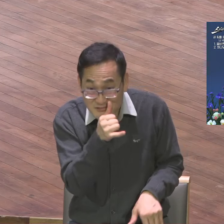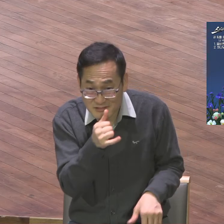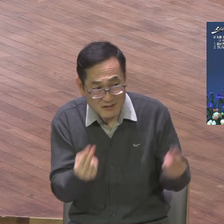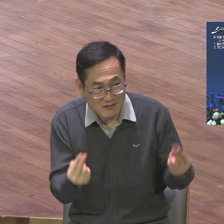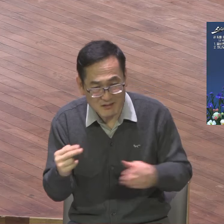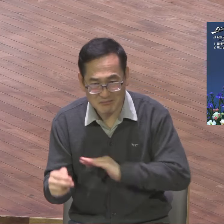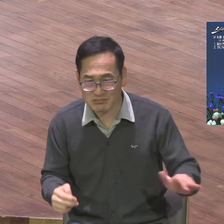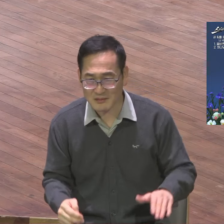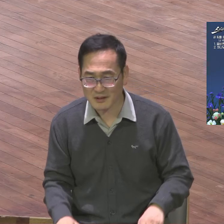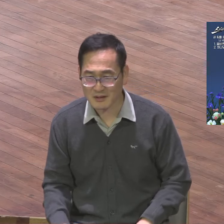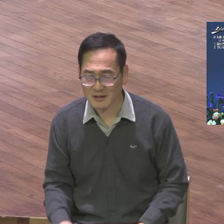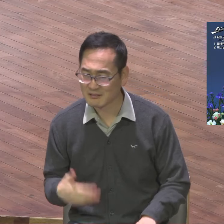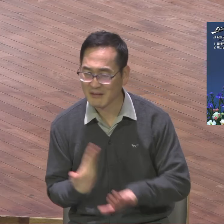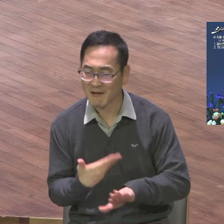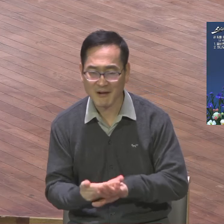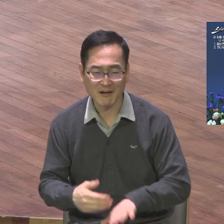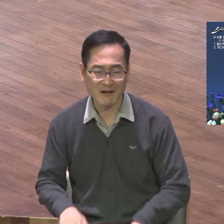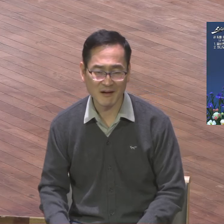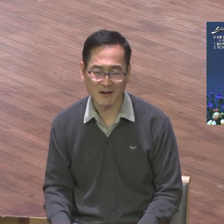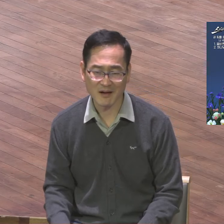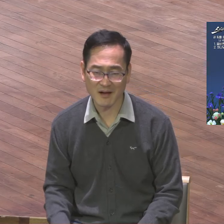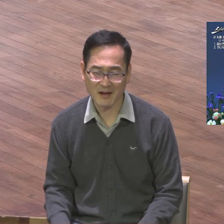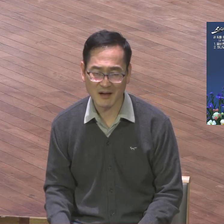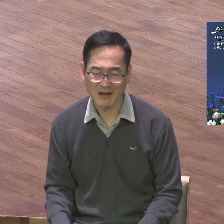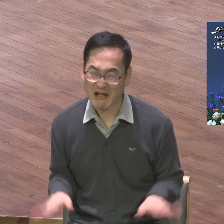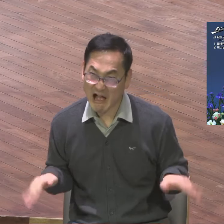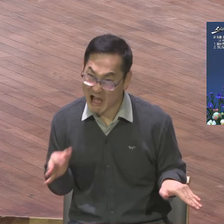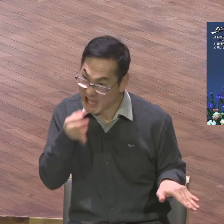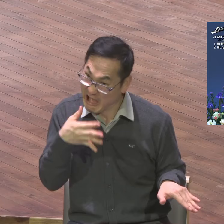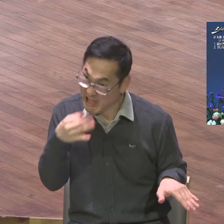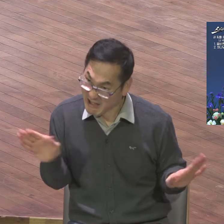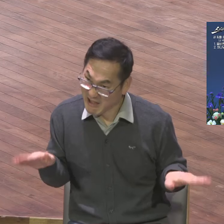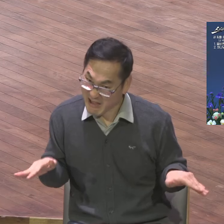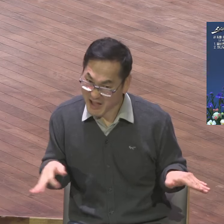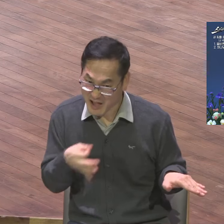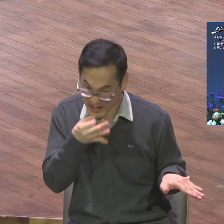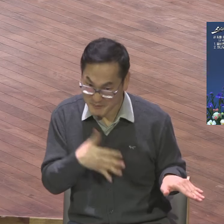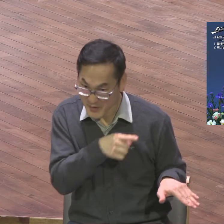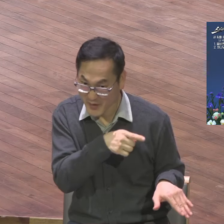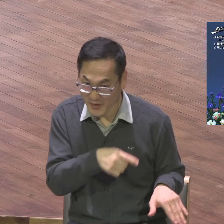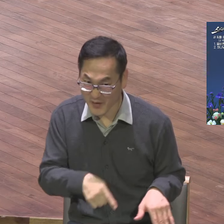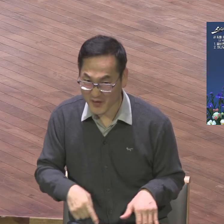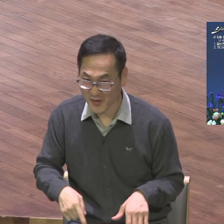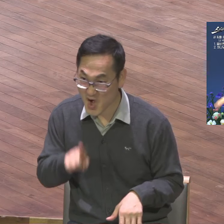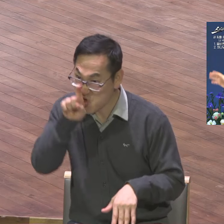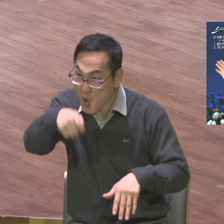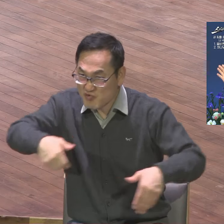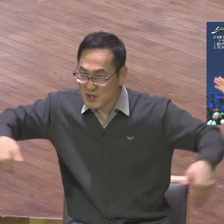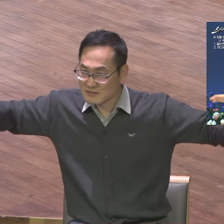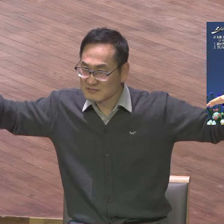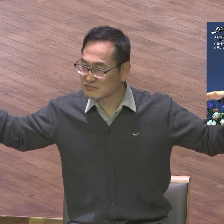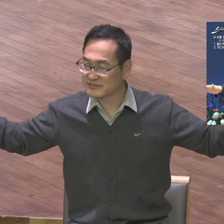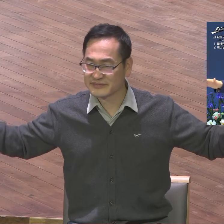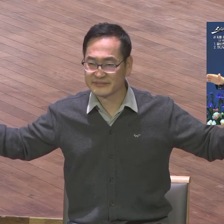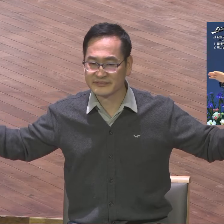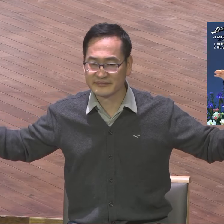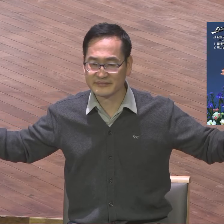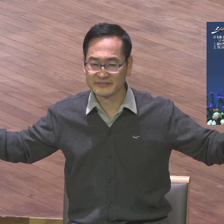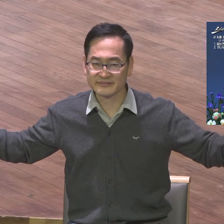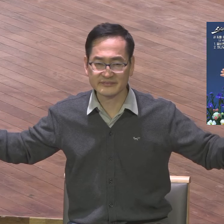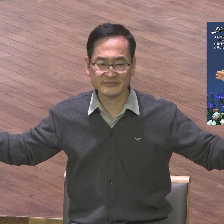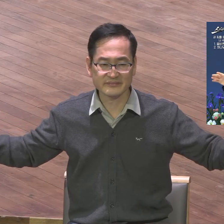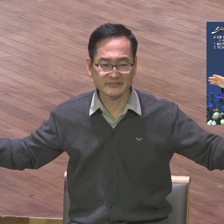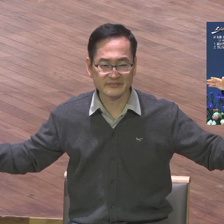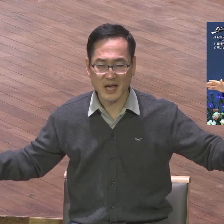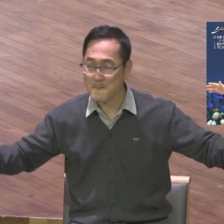참새는 막 죽기 살기로 흔듭니다. 그래야 참새는 날 수 있어요. 독수리는 하지 않습니다. 기류를